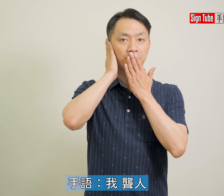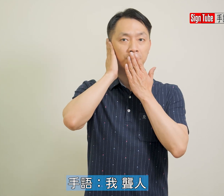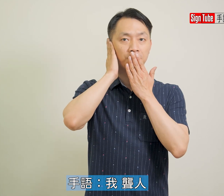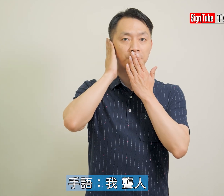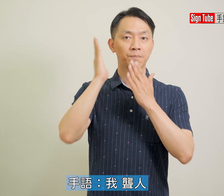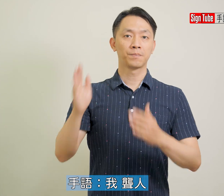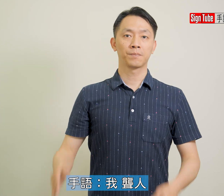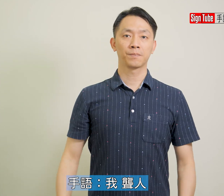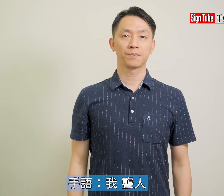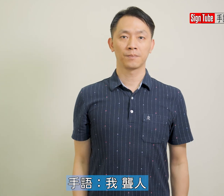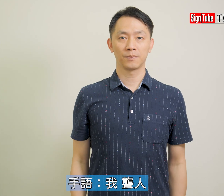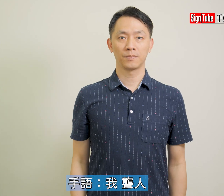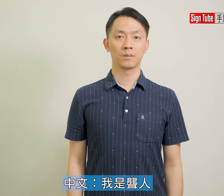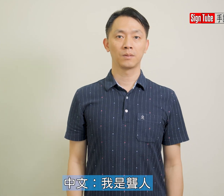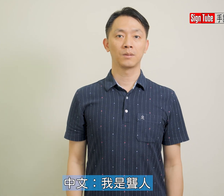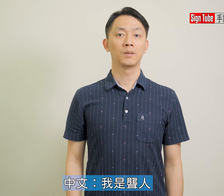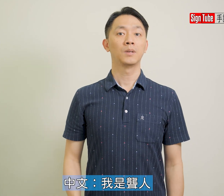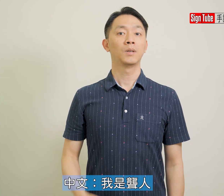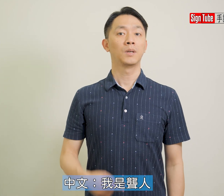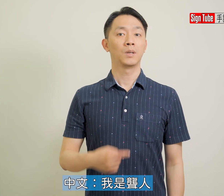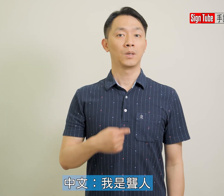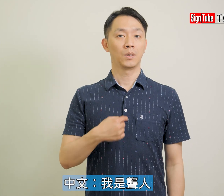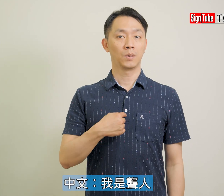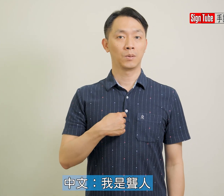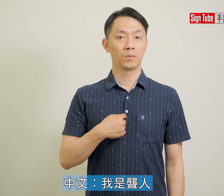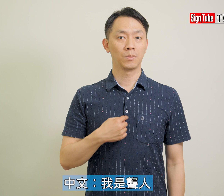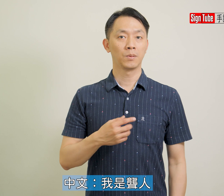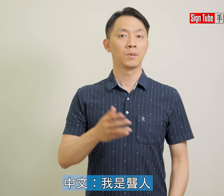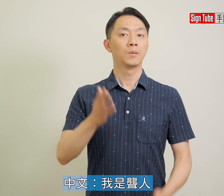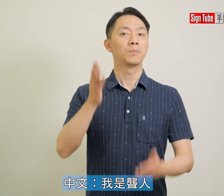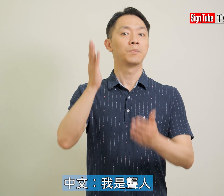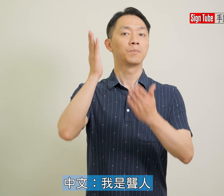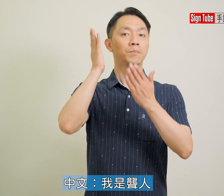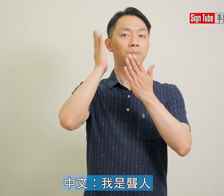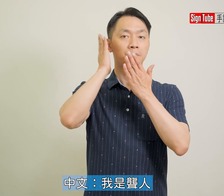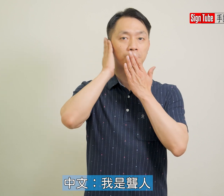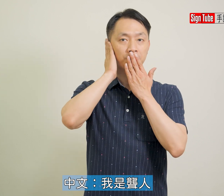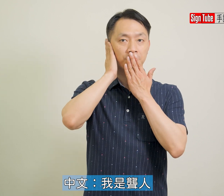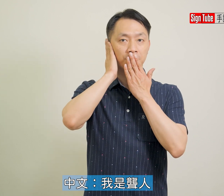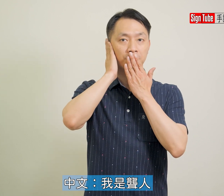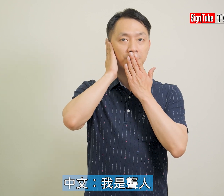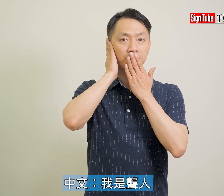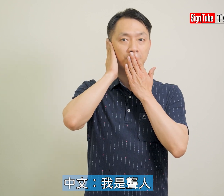我聋人。中文意思，我是聋人。